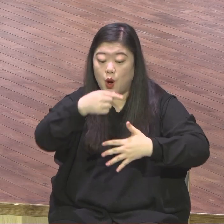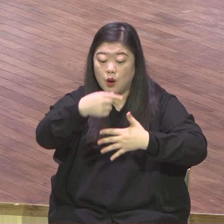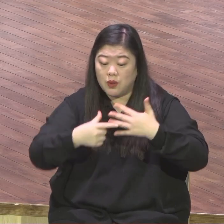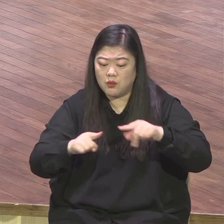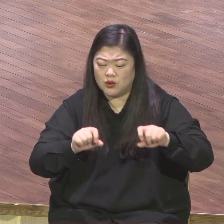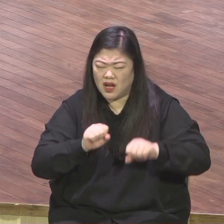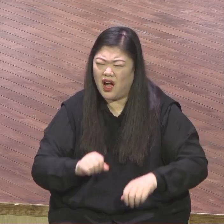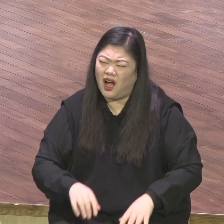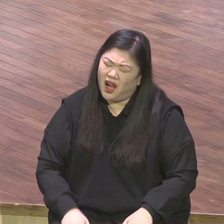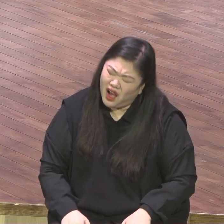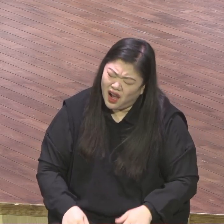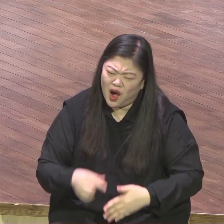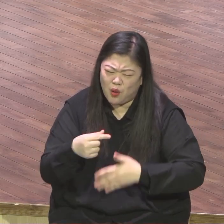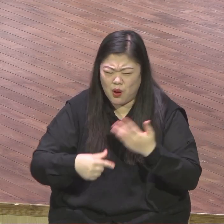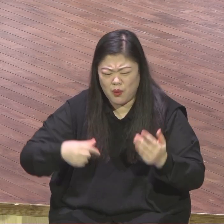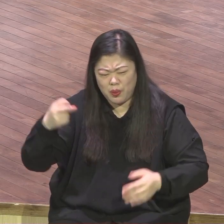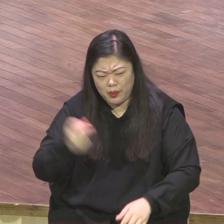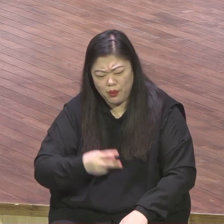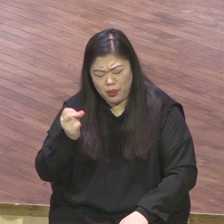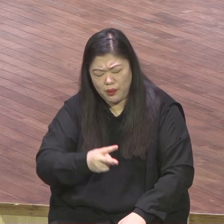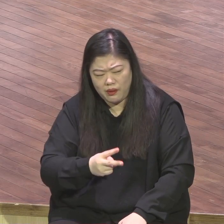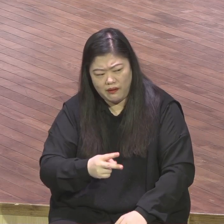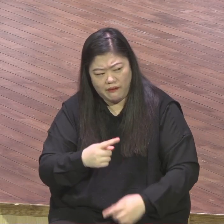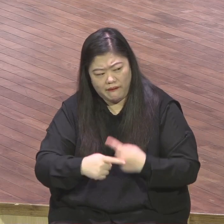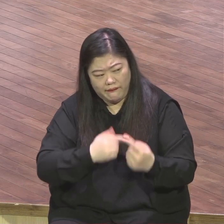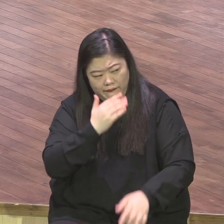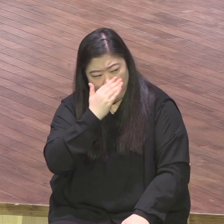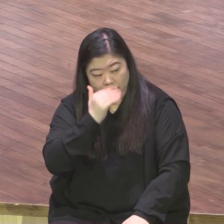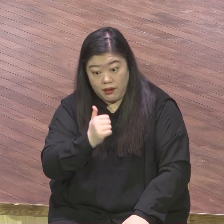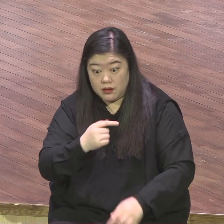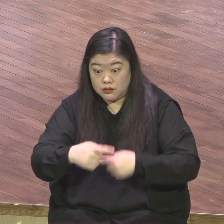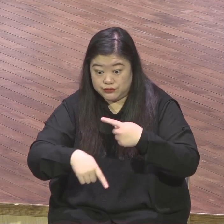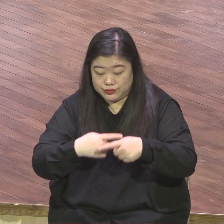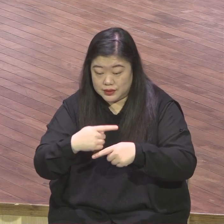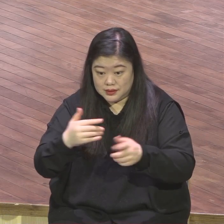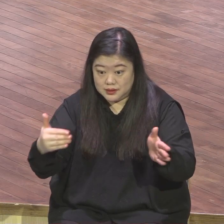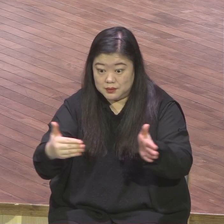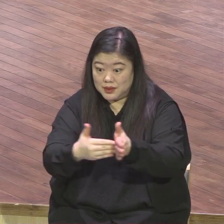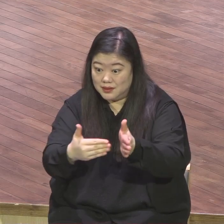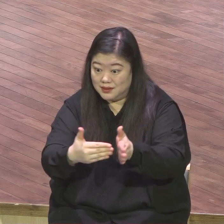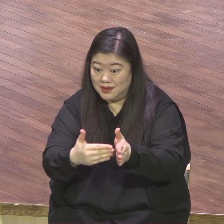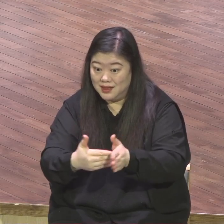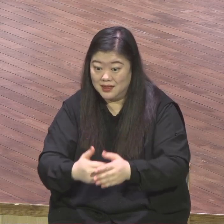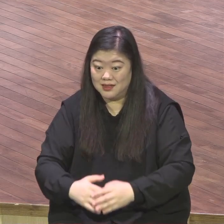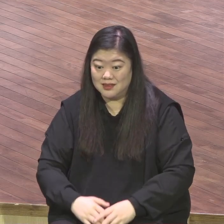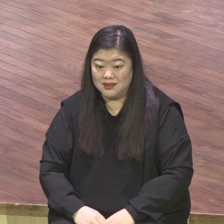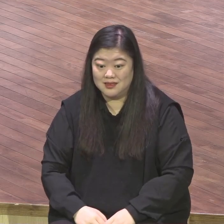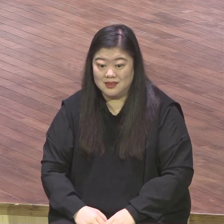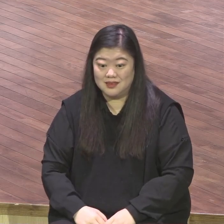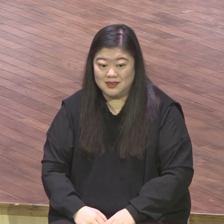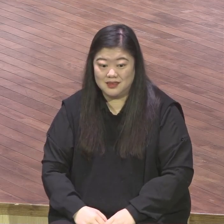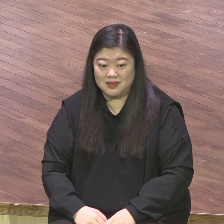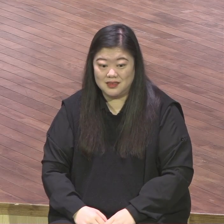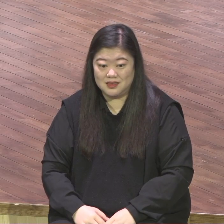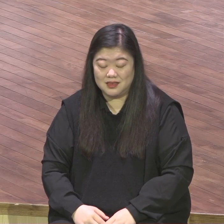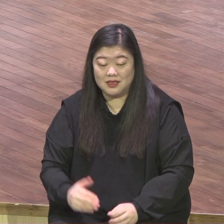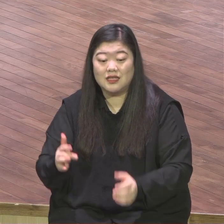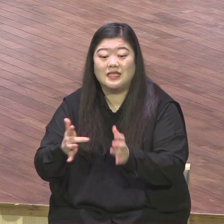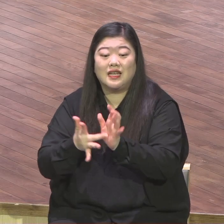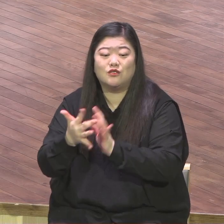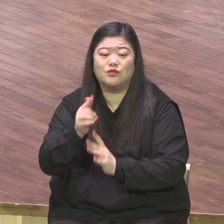얘기예요. 왜 토를 답니까? 토 달지 마라. 왜 그래 부정적입니까? 토 달지